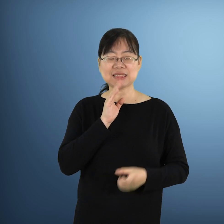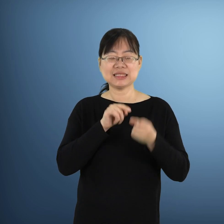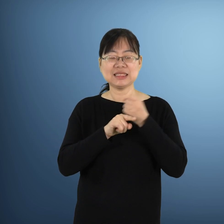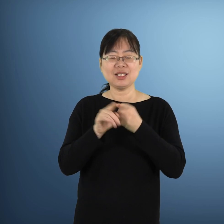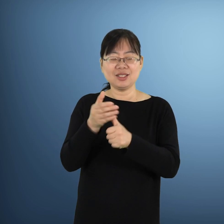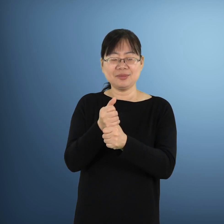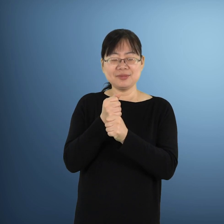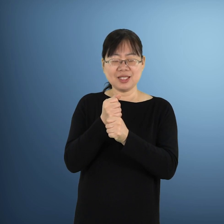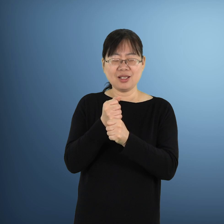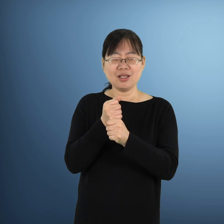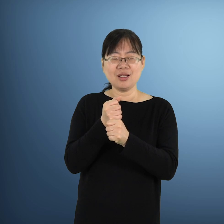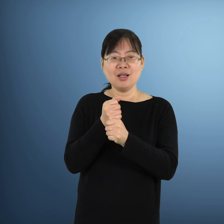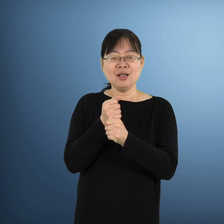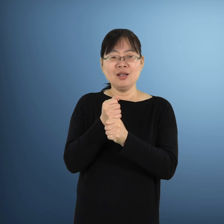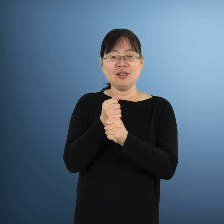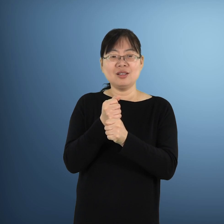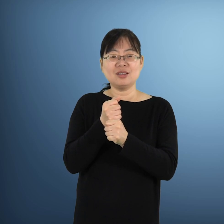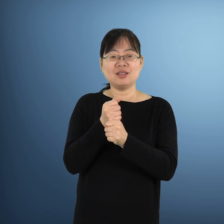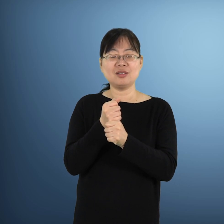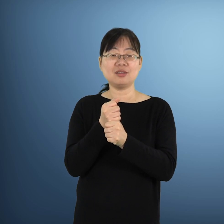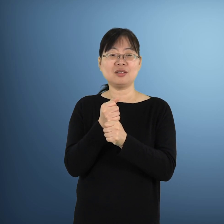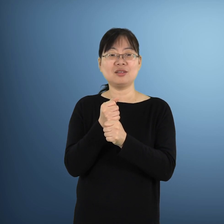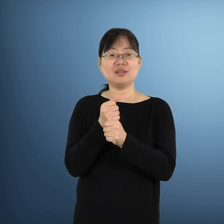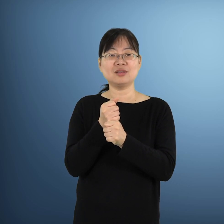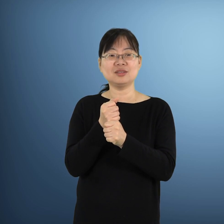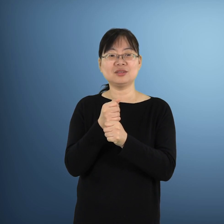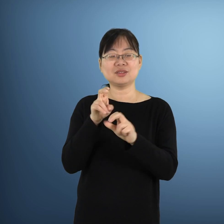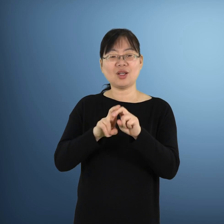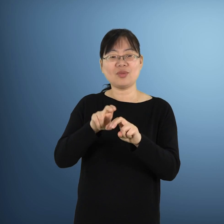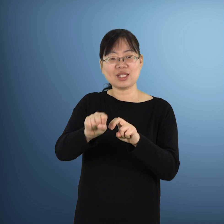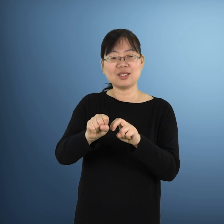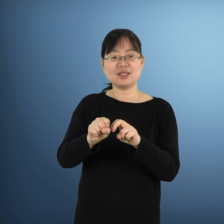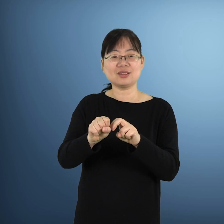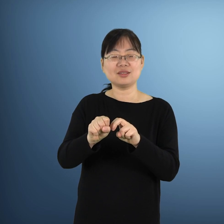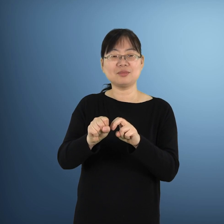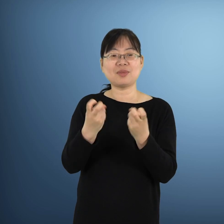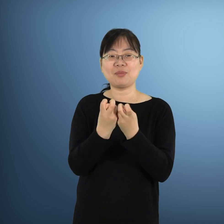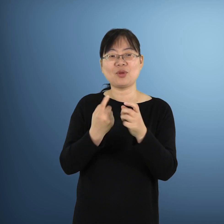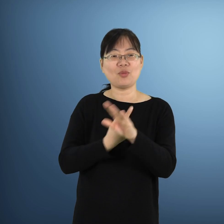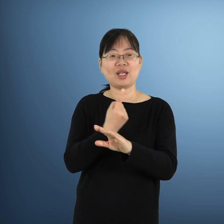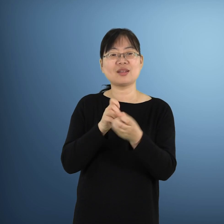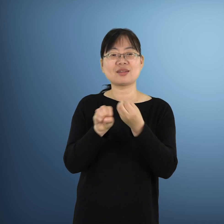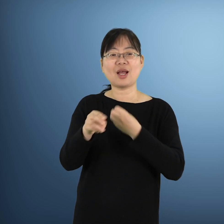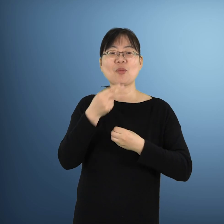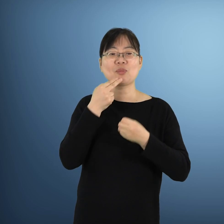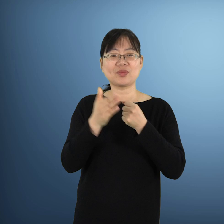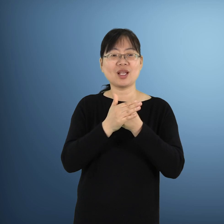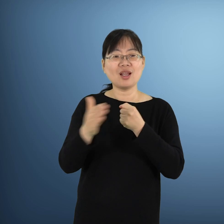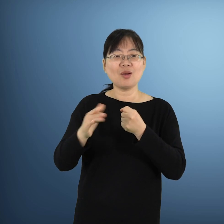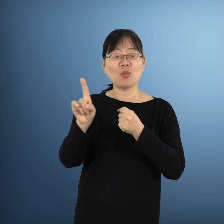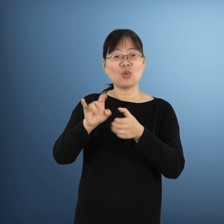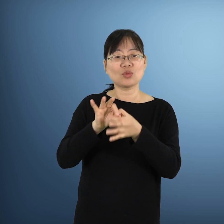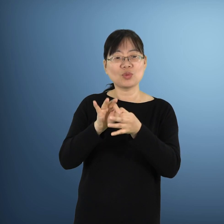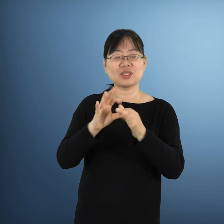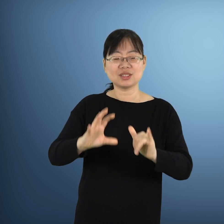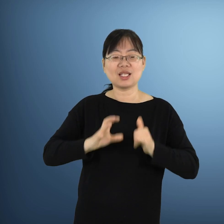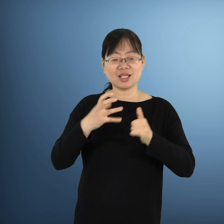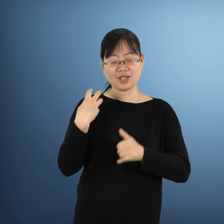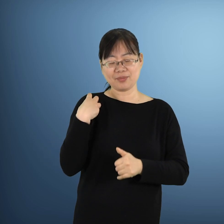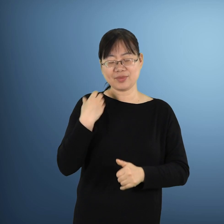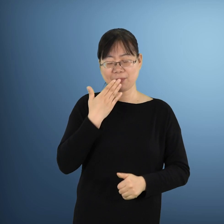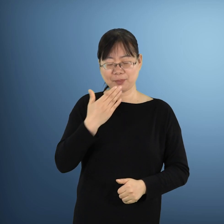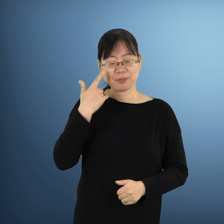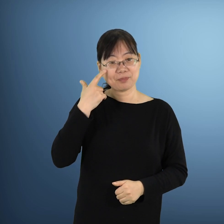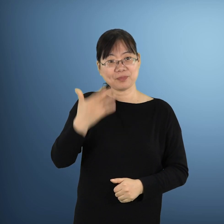진리를 붙들고 거기에 천착하는 방법 외엔 답이 없어요. 뭘로 이 세상을